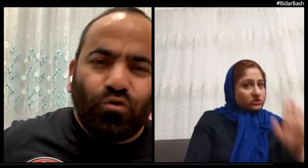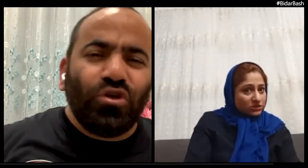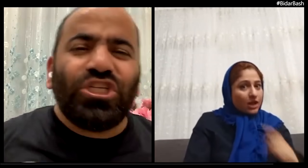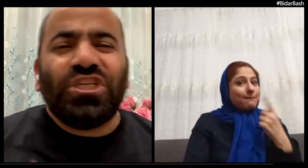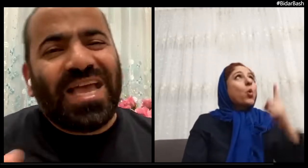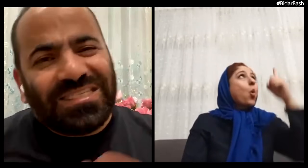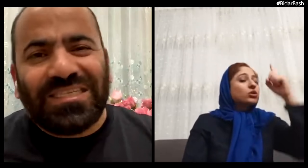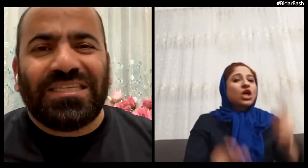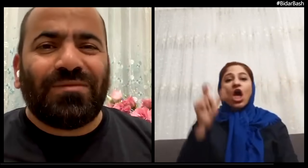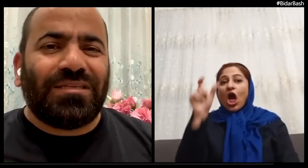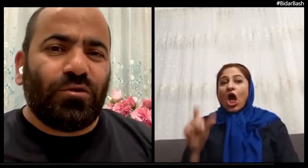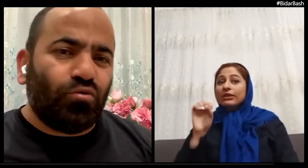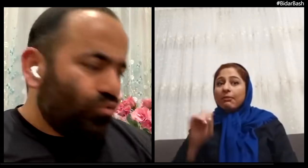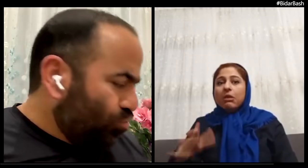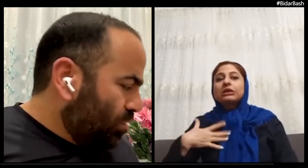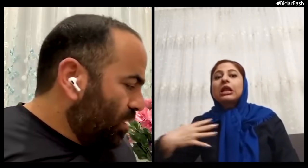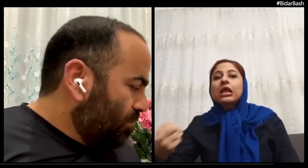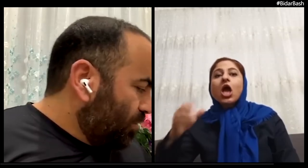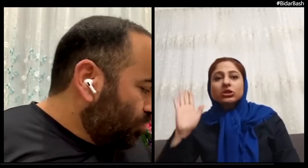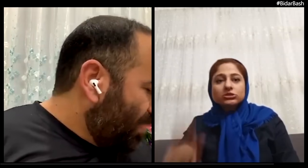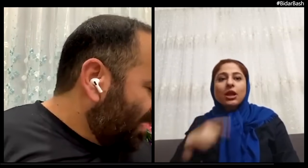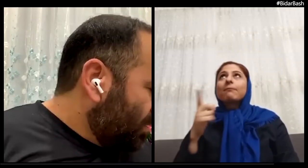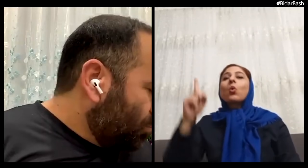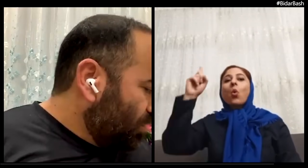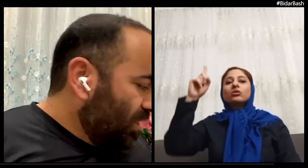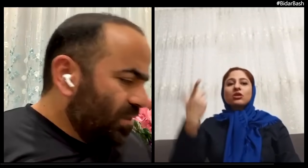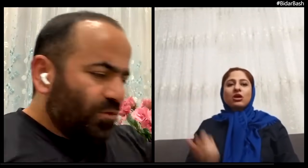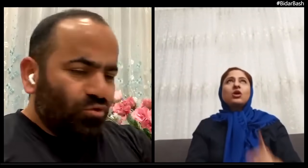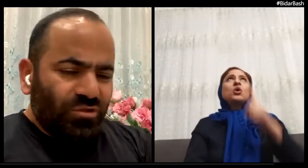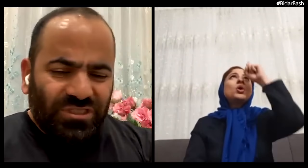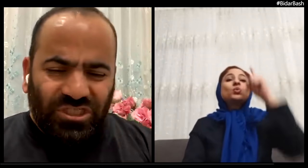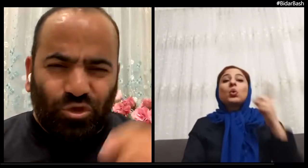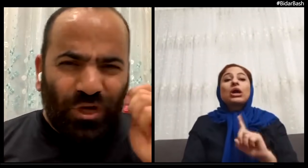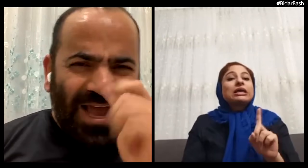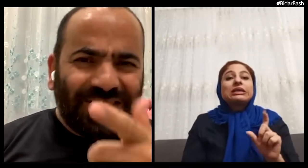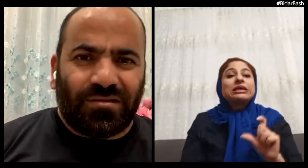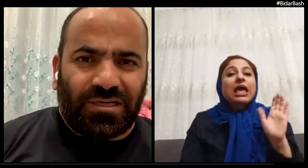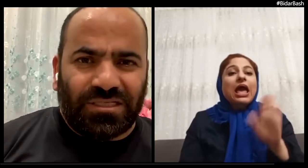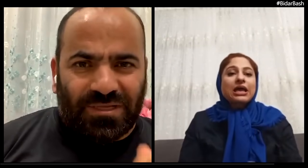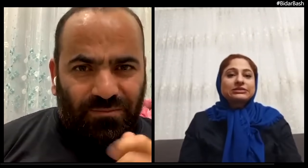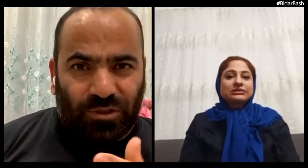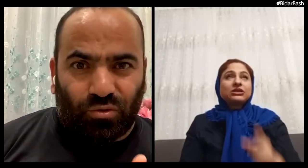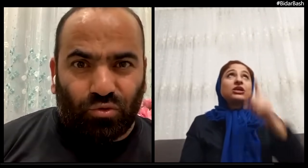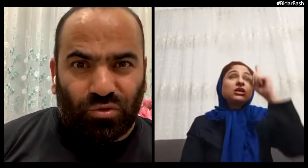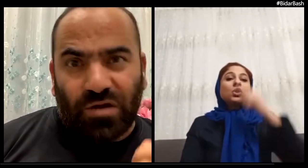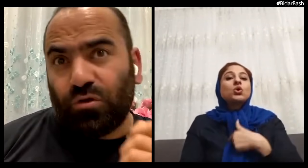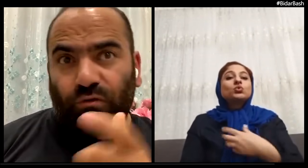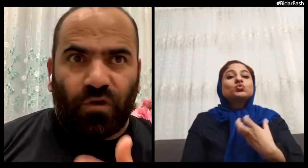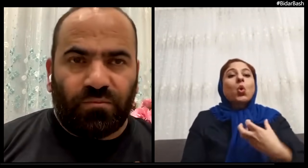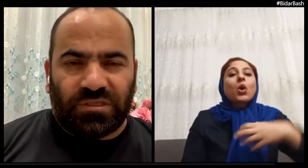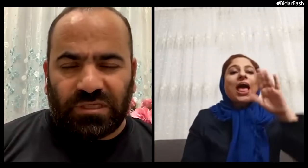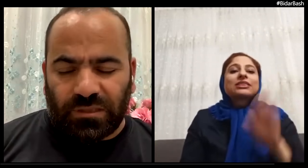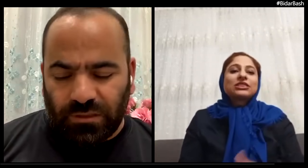توه، ولی تو چی هستی نسبت به اون؟ اون به تو بدی، اون به تو جرأت داره نسبت به تو، رو در